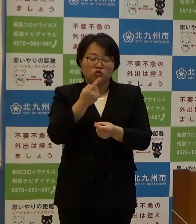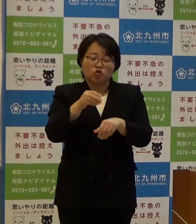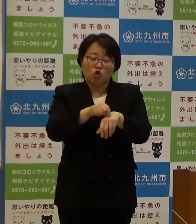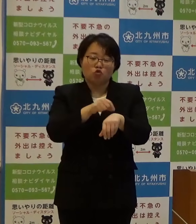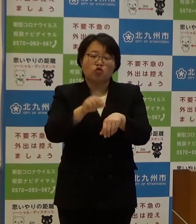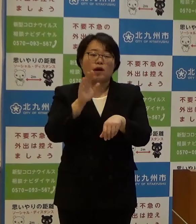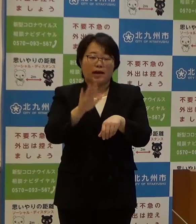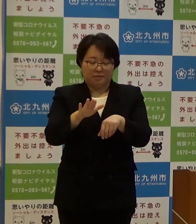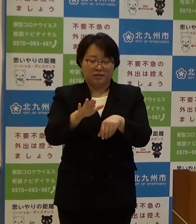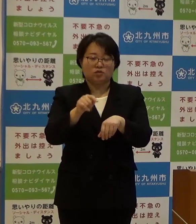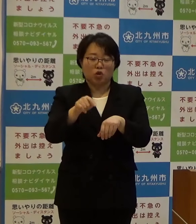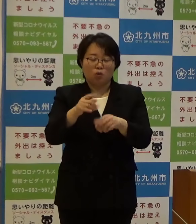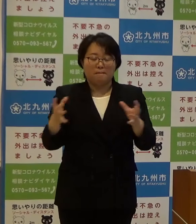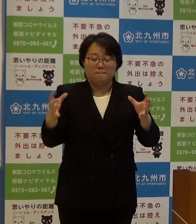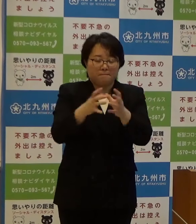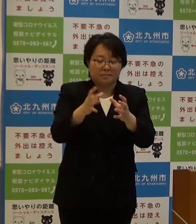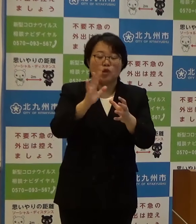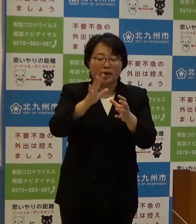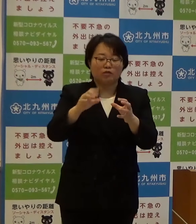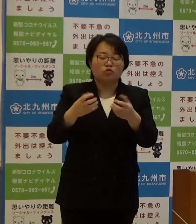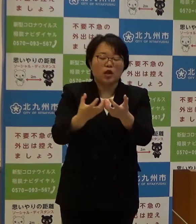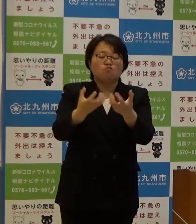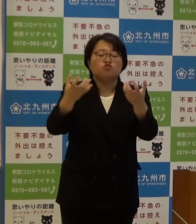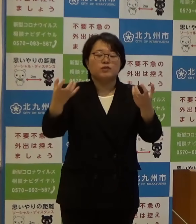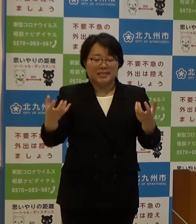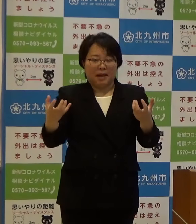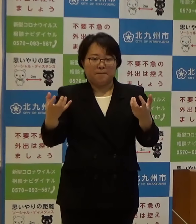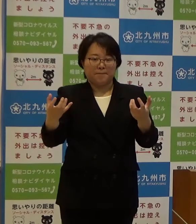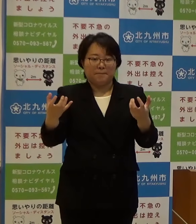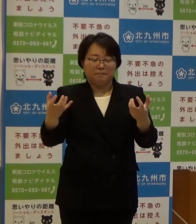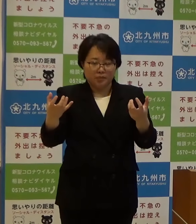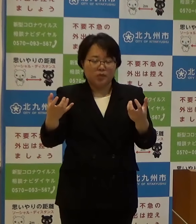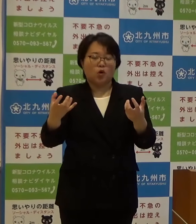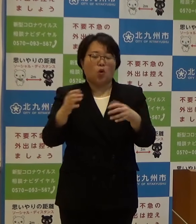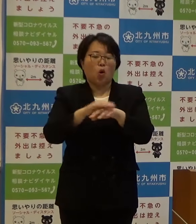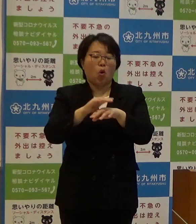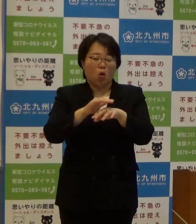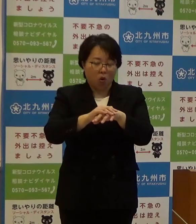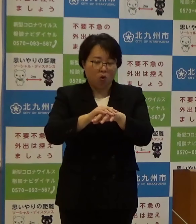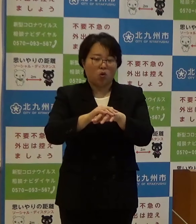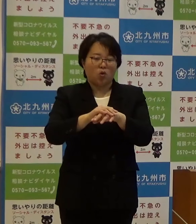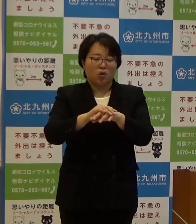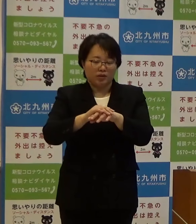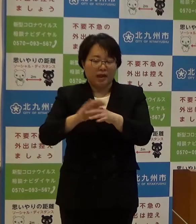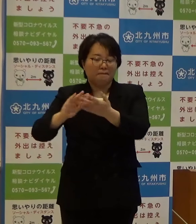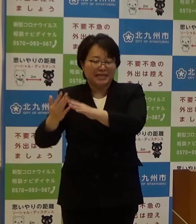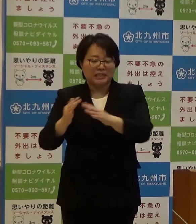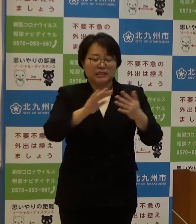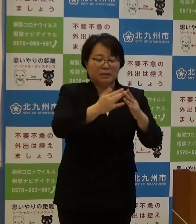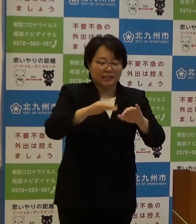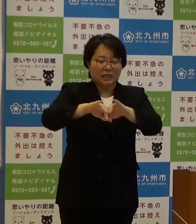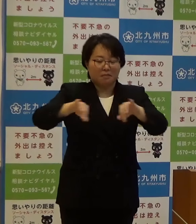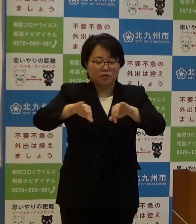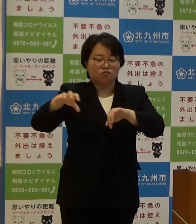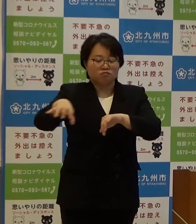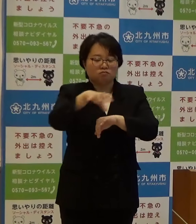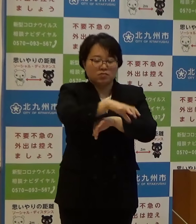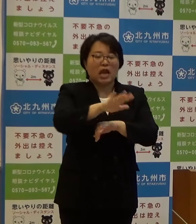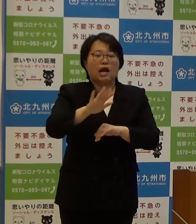例えば他の政令市大都市に行きますと、中心部に非常に大きなこの商店